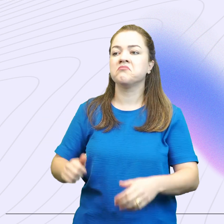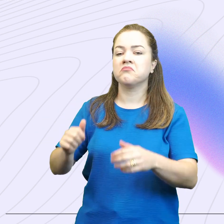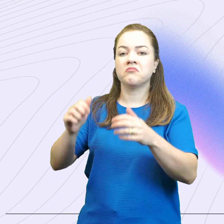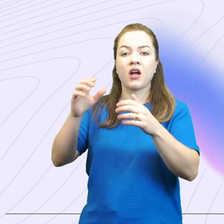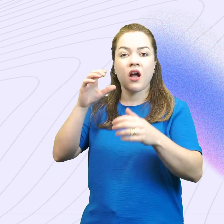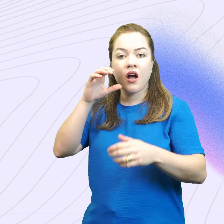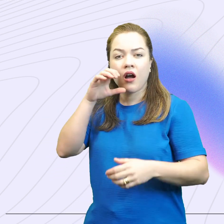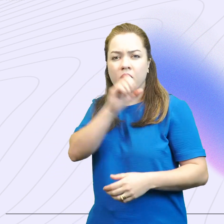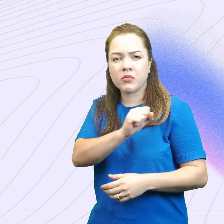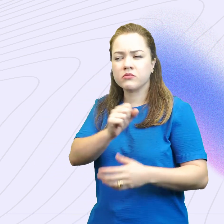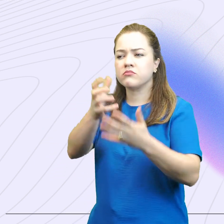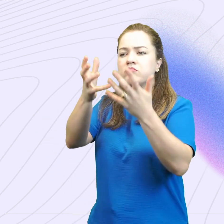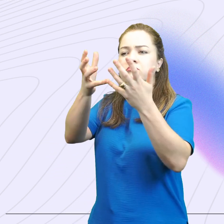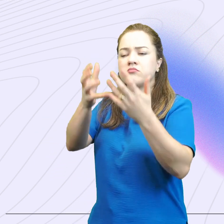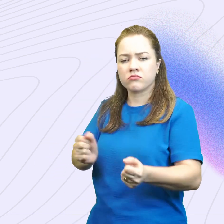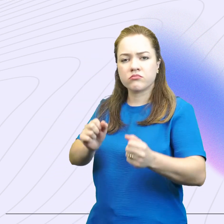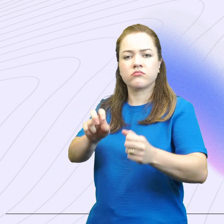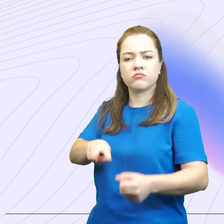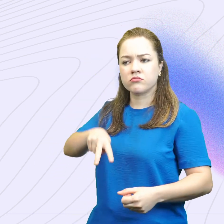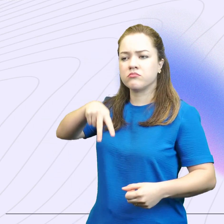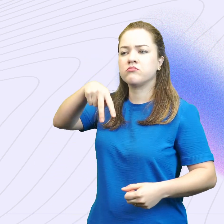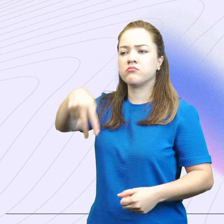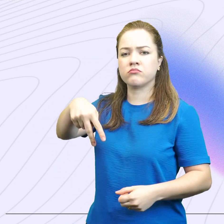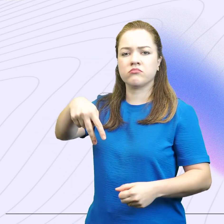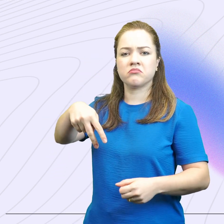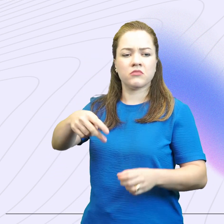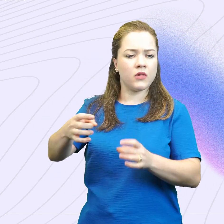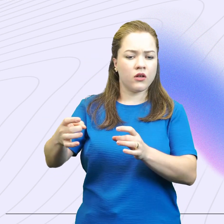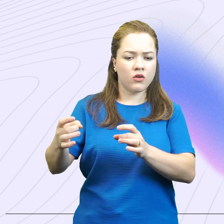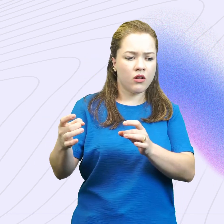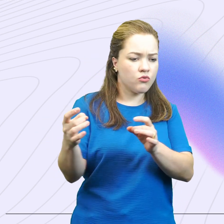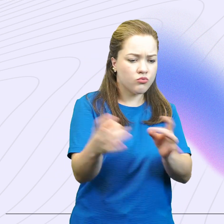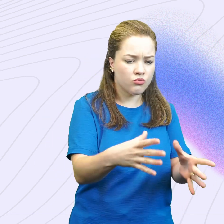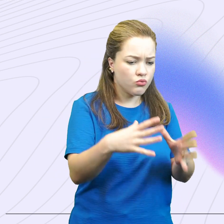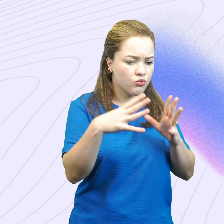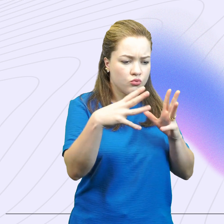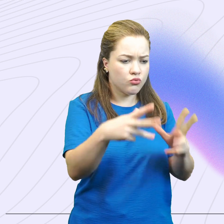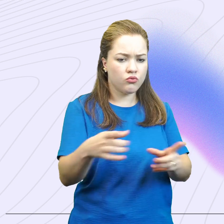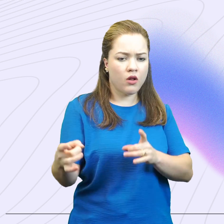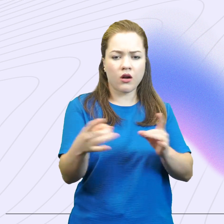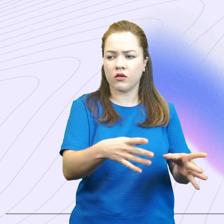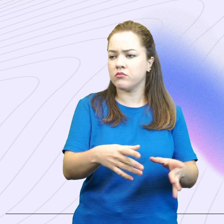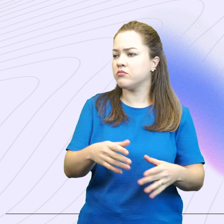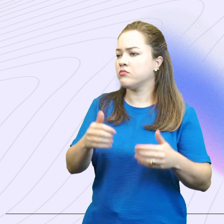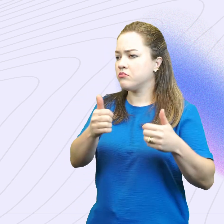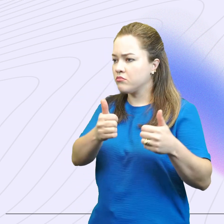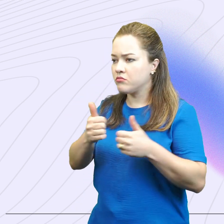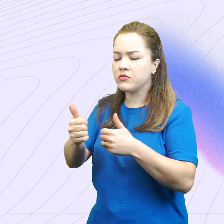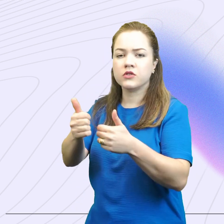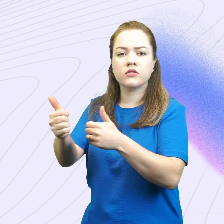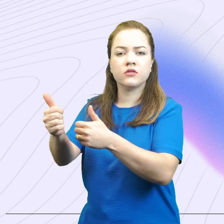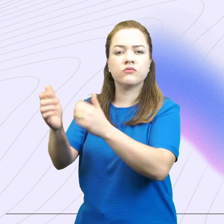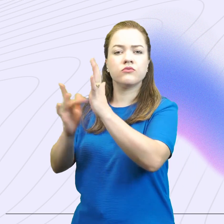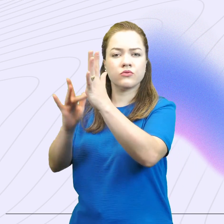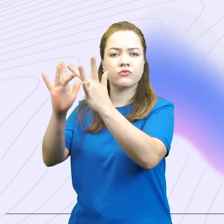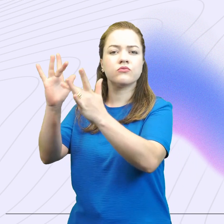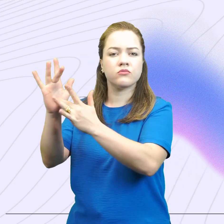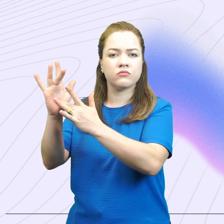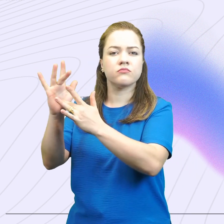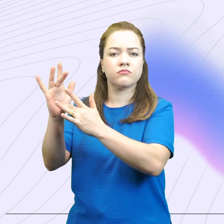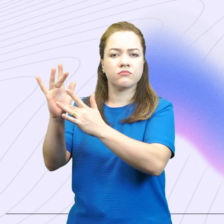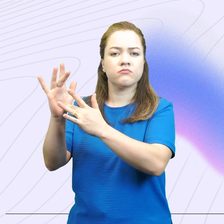prontamente se levantaram, largaram tudo que tinham e seguiam a voz, seguiam o